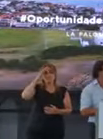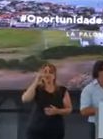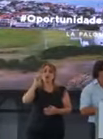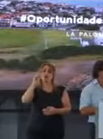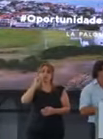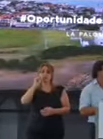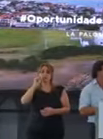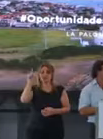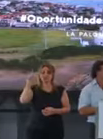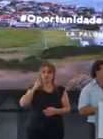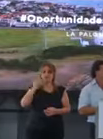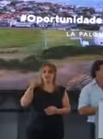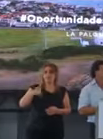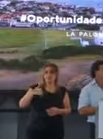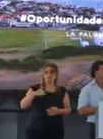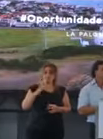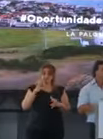Mercosur.